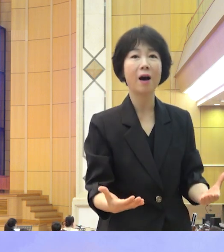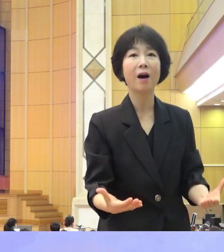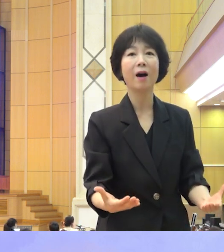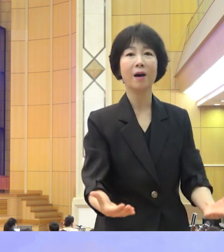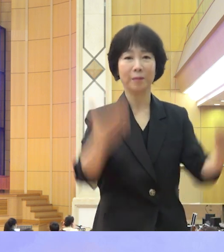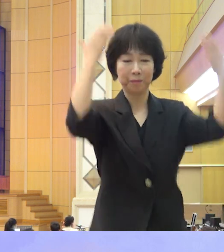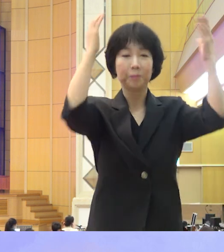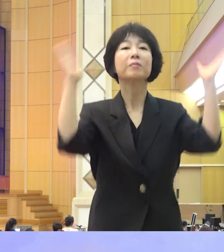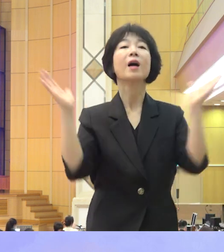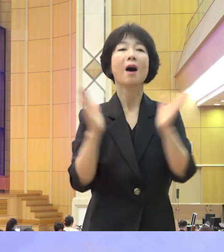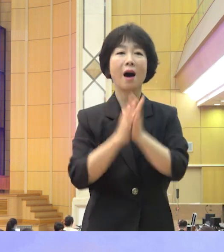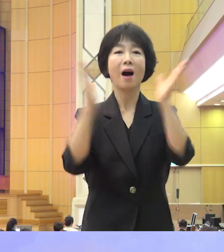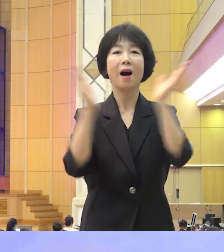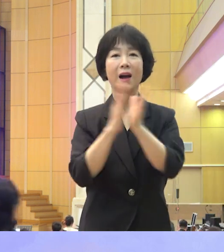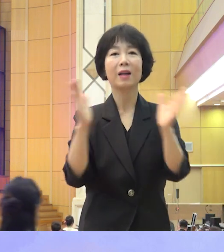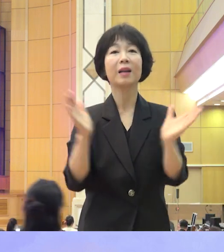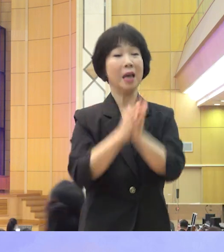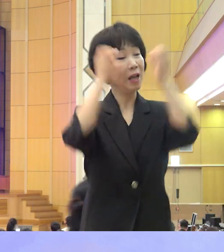할렐루야